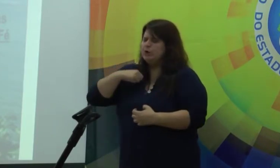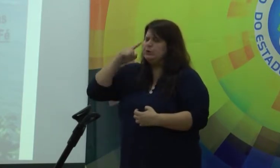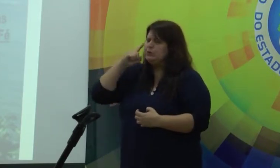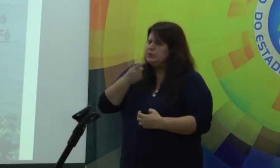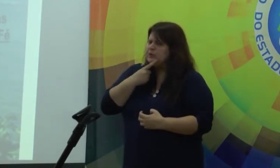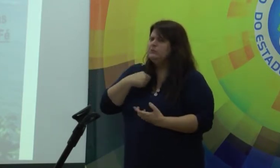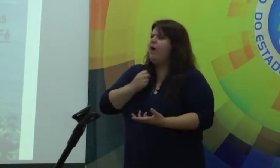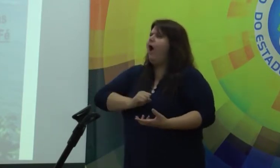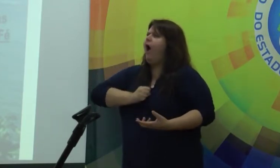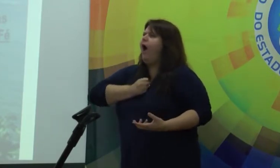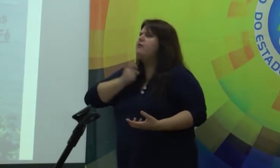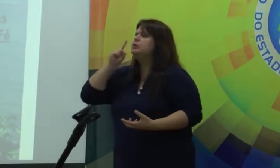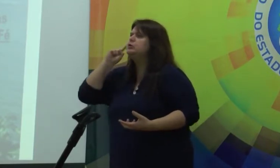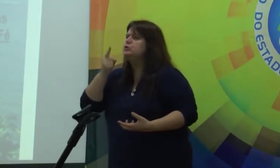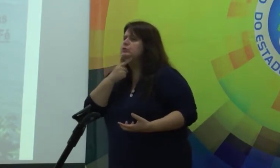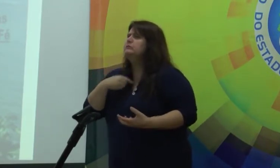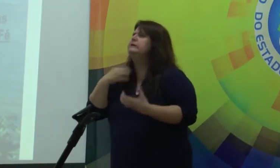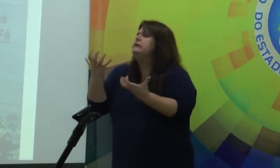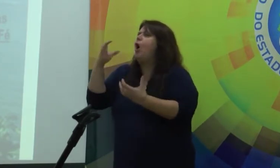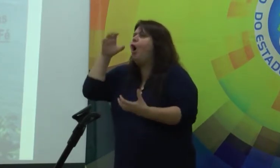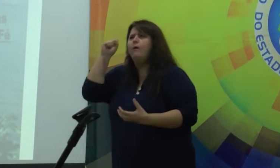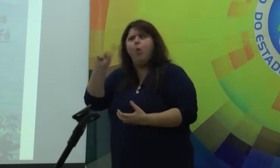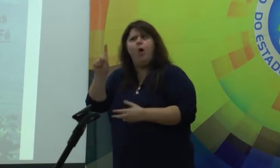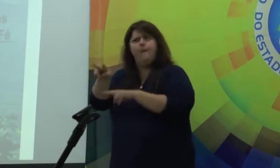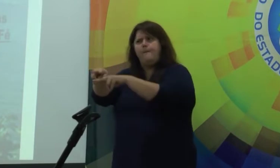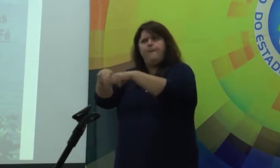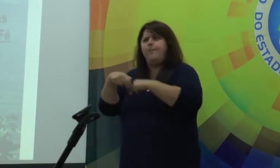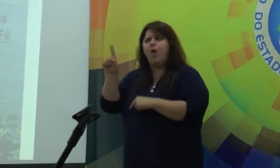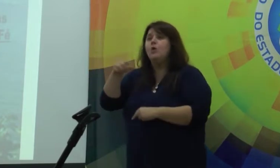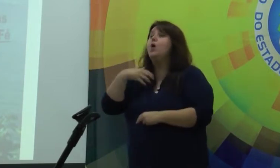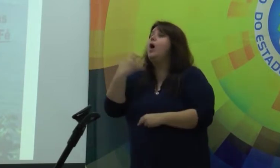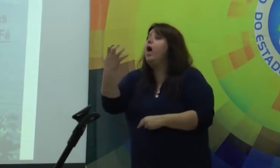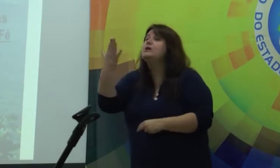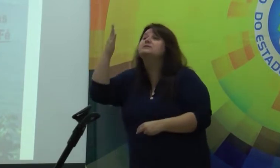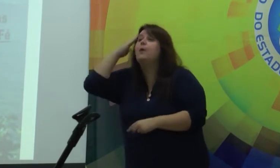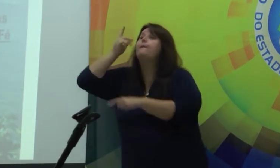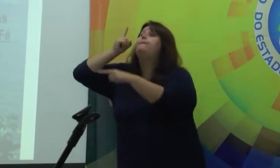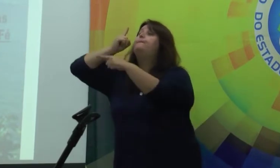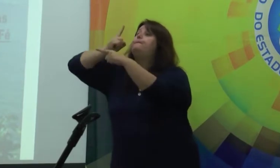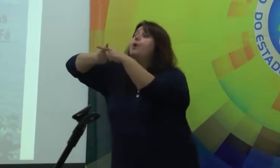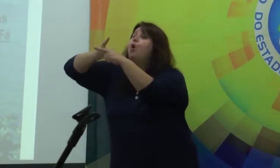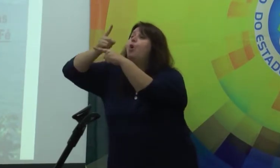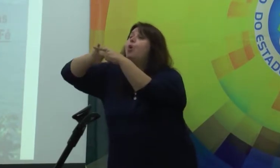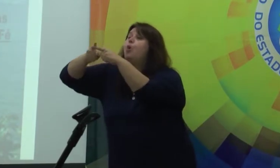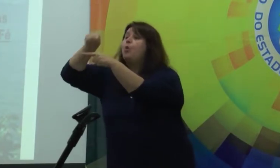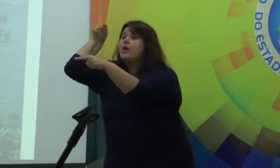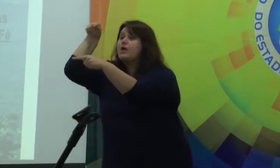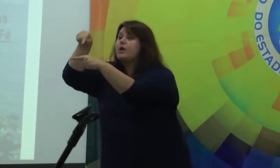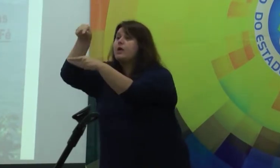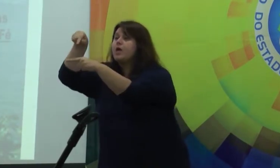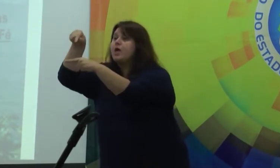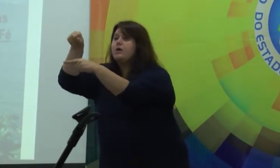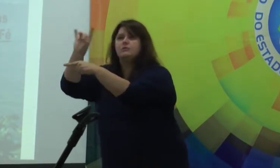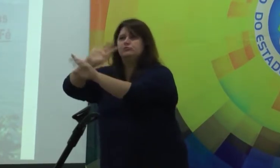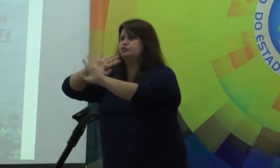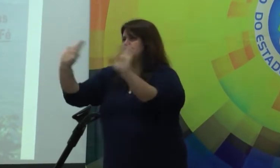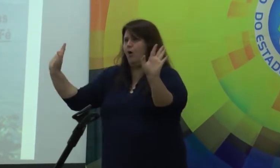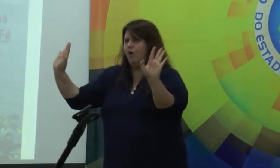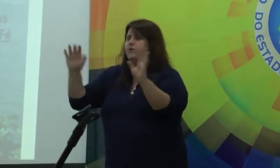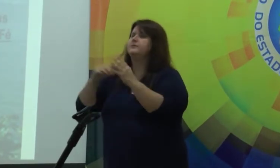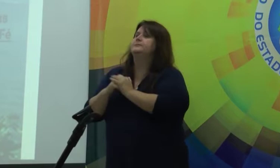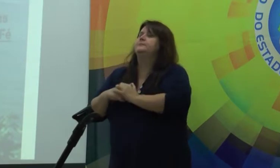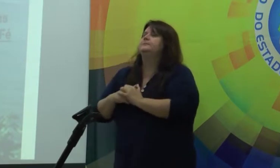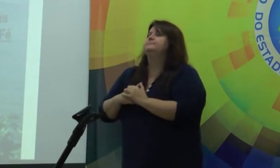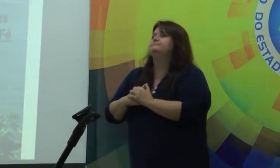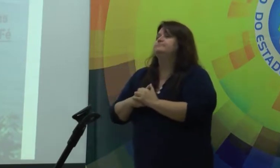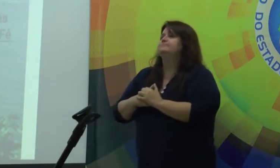surdas. Então, eu sou surda, eu ficava com aquela angustiada. Mas aí eu pensava, por